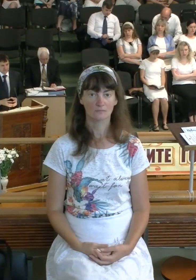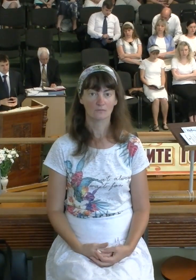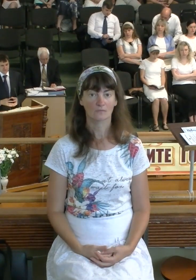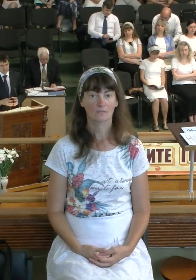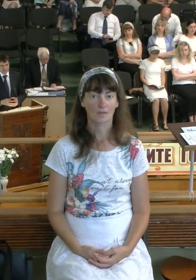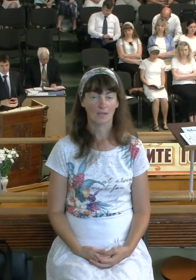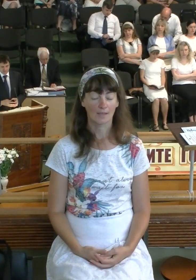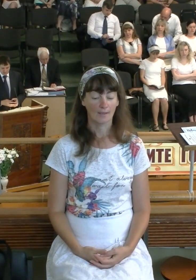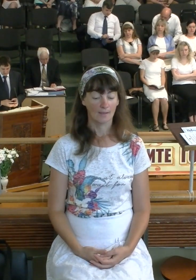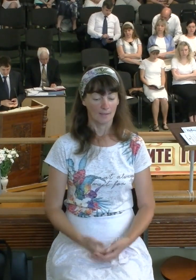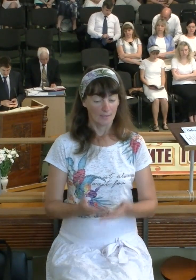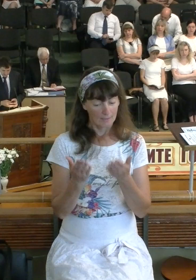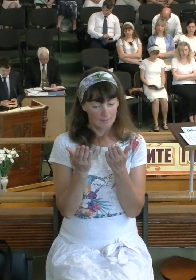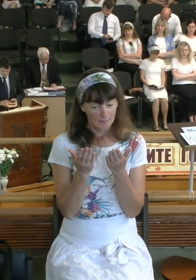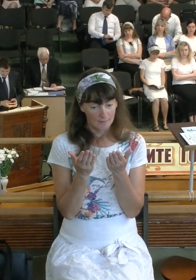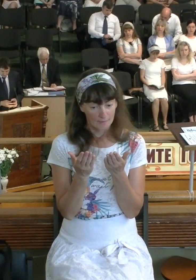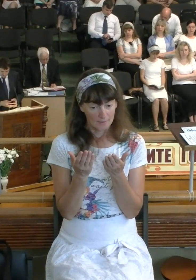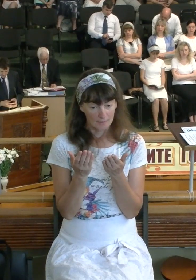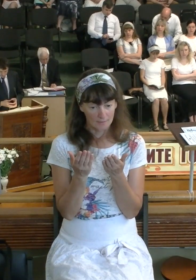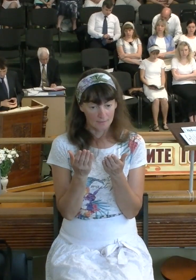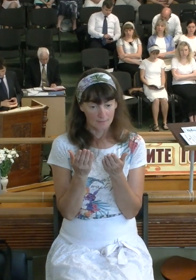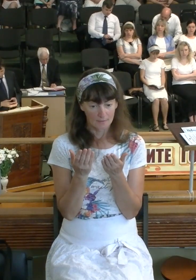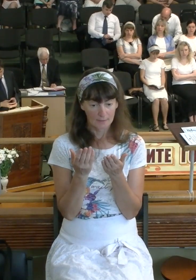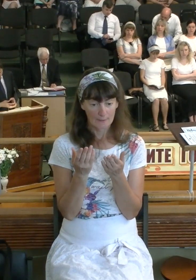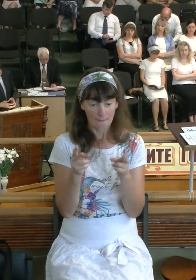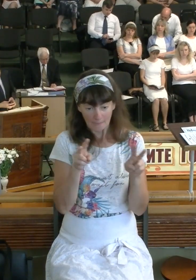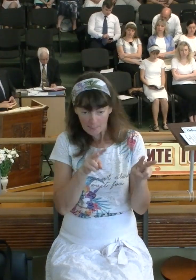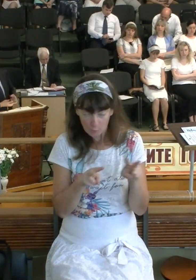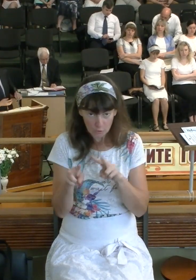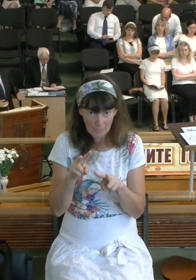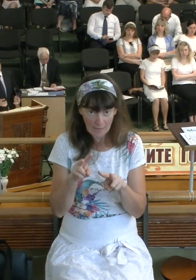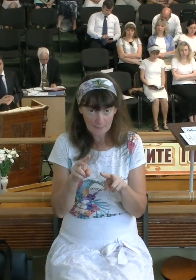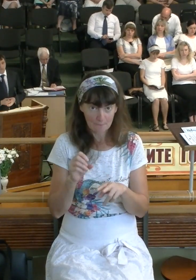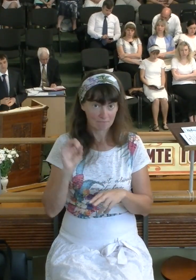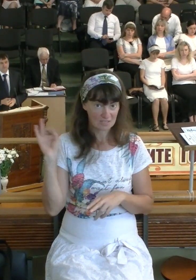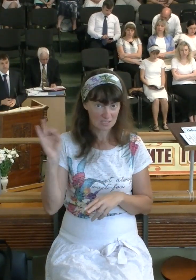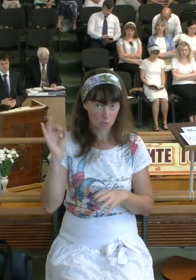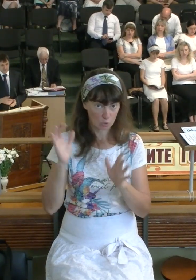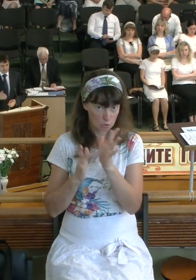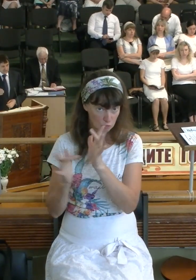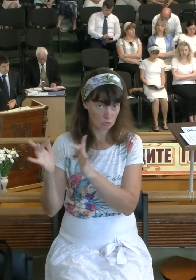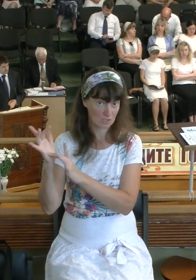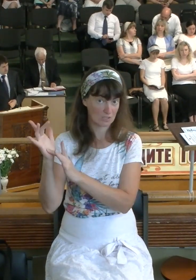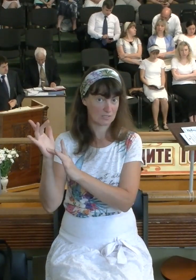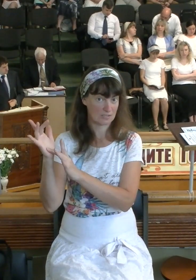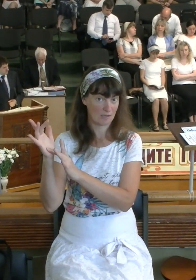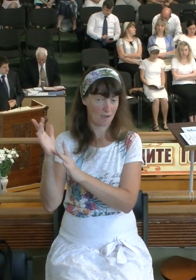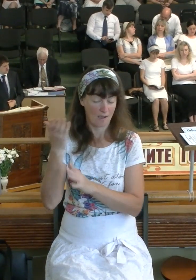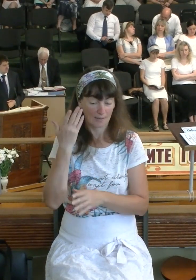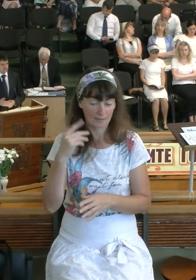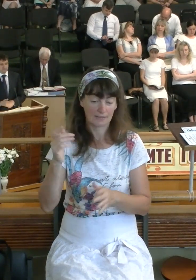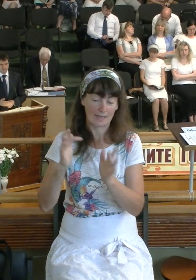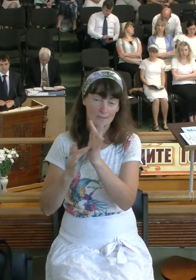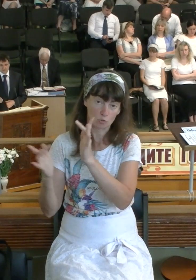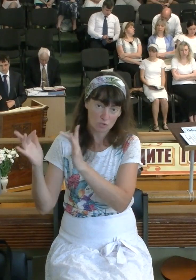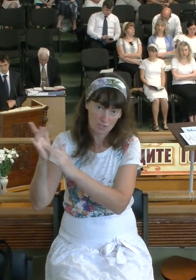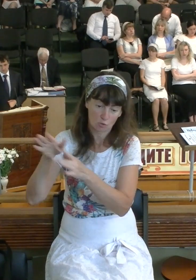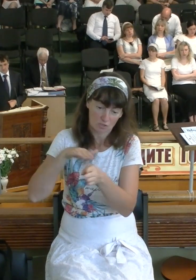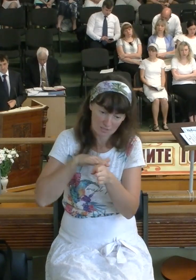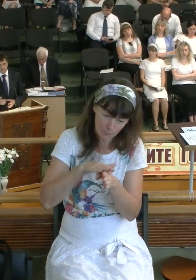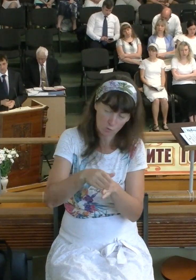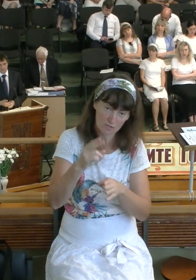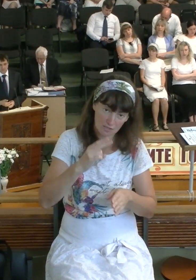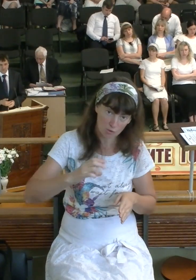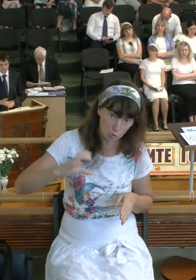истории за Иисуса Христа, когда Иисус Христос исполнил жизнь Духа Святого. И дальше мы видим, после вот этого момента